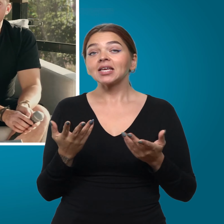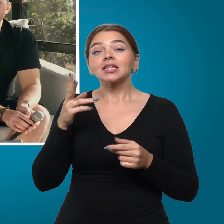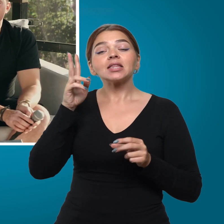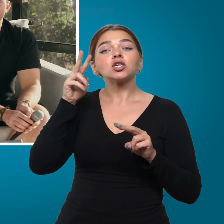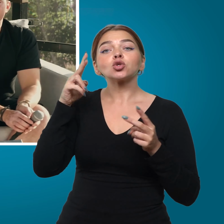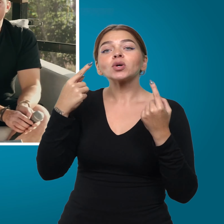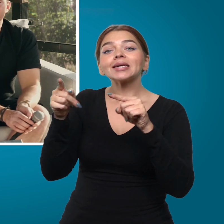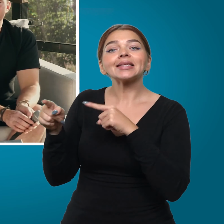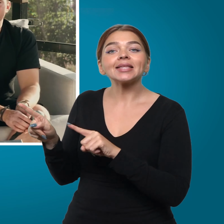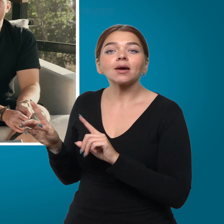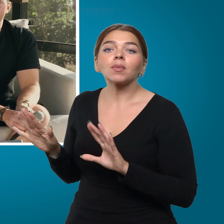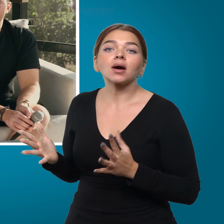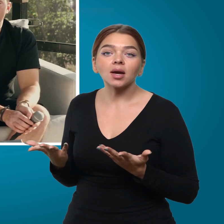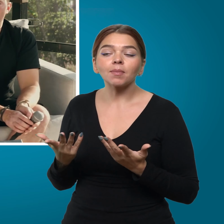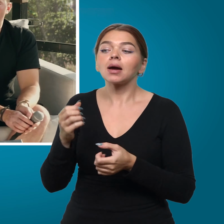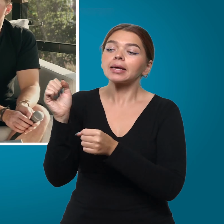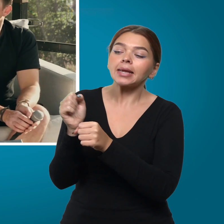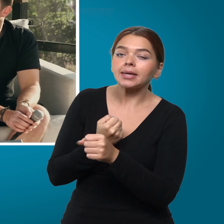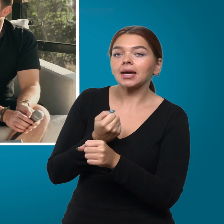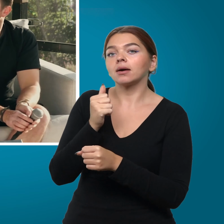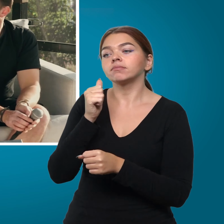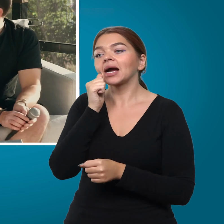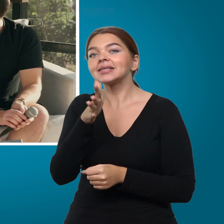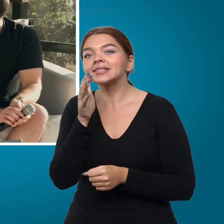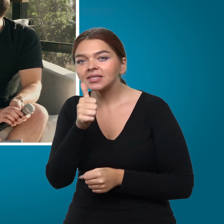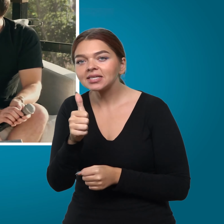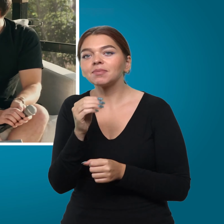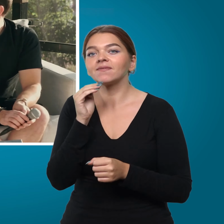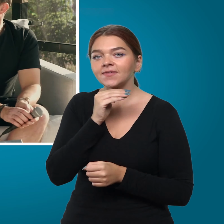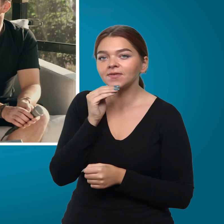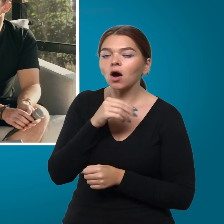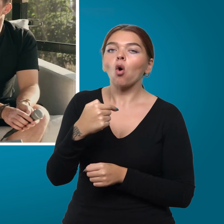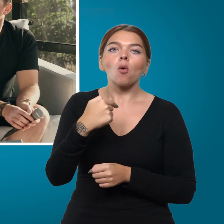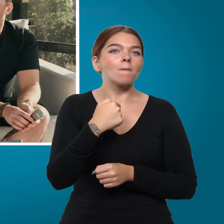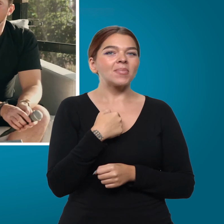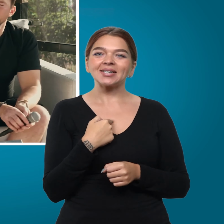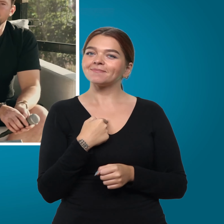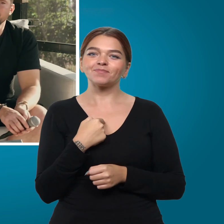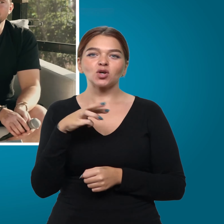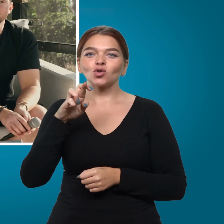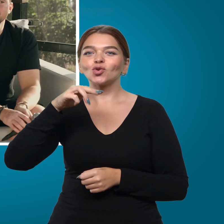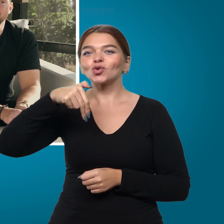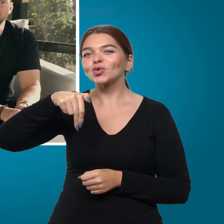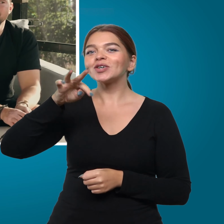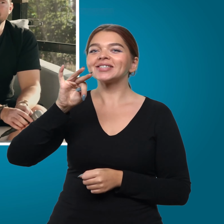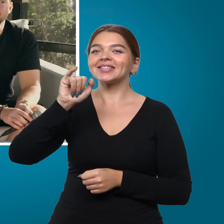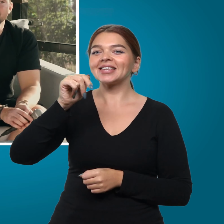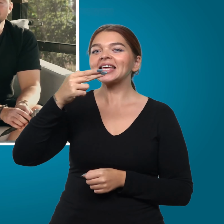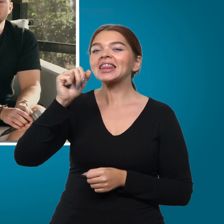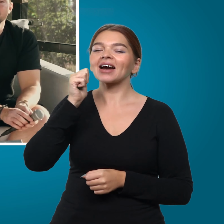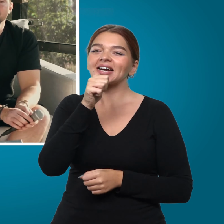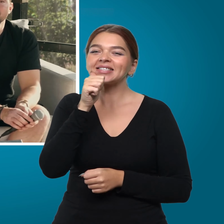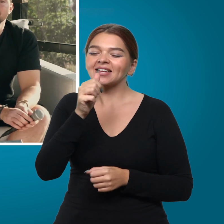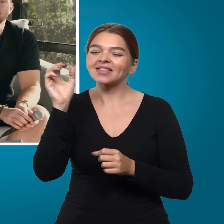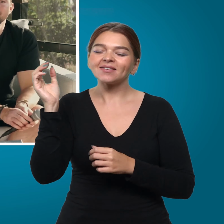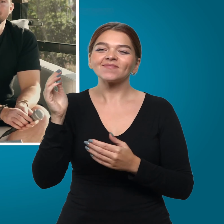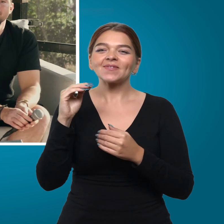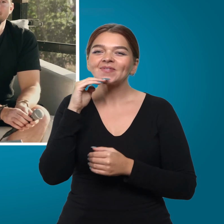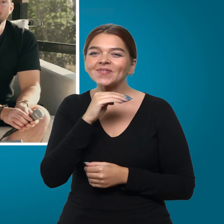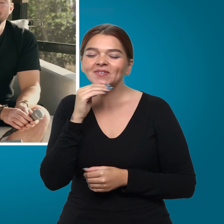suvalgo didžiąją mano laiko dalį. Ir nežinau kaip kitiem, gal labiau disciplinuotim žmonėm, taip reikia tos rutinos, bet